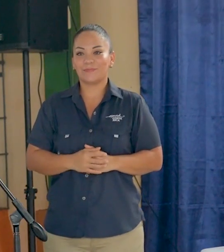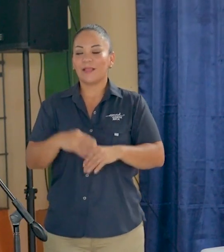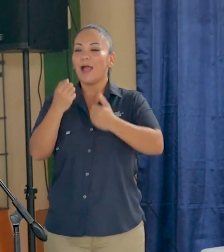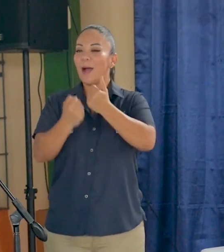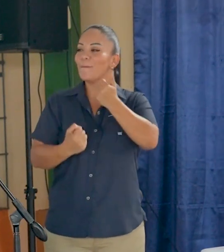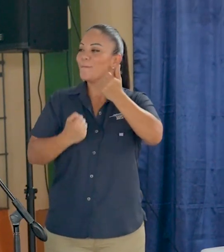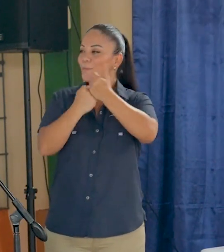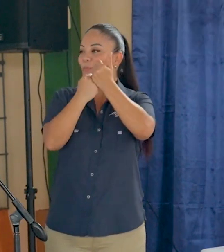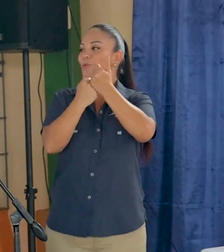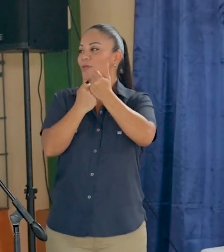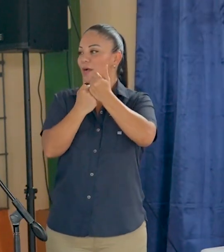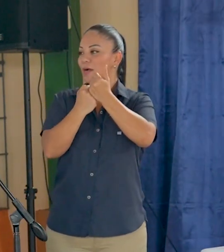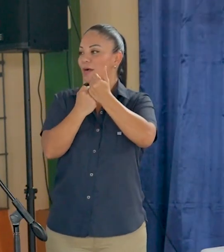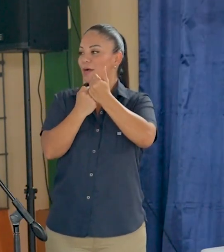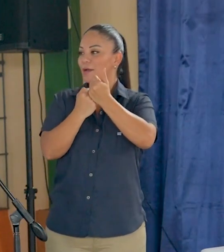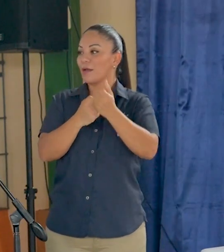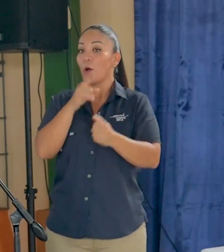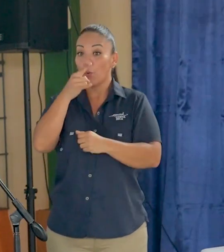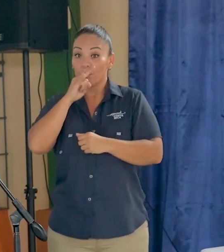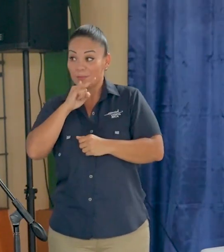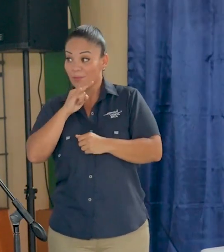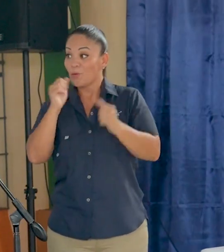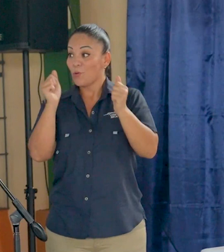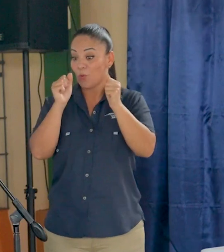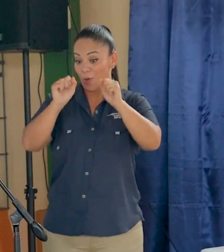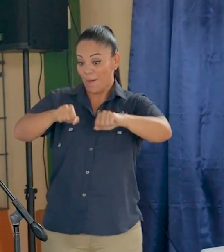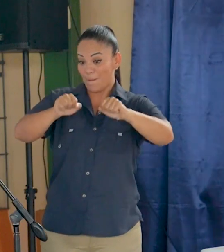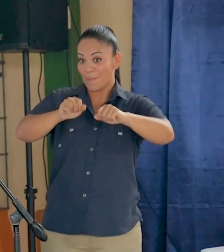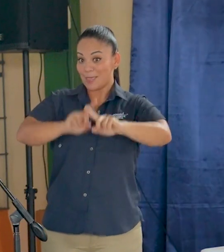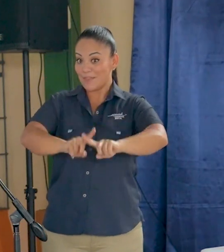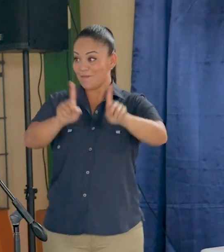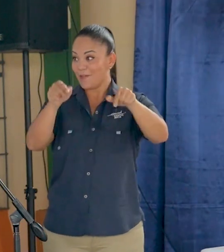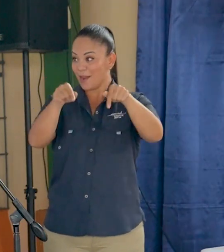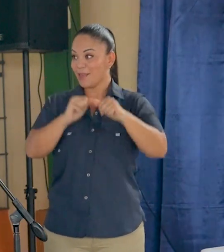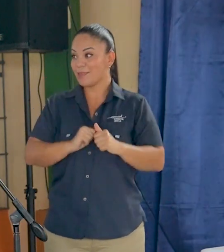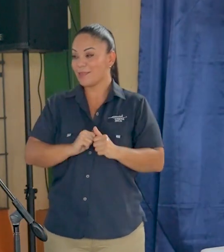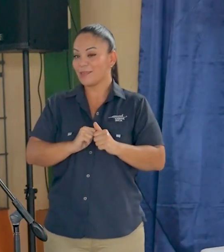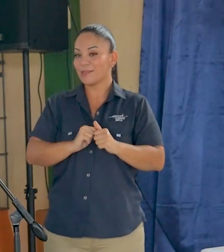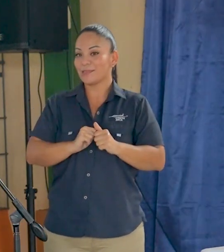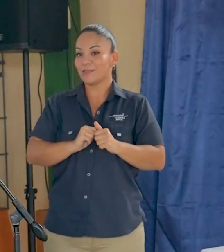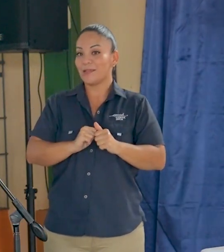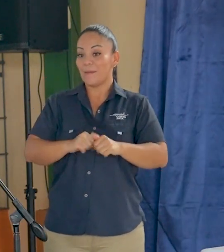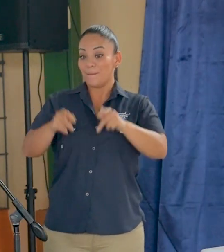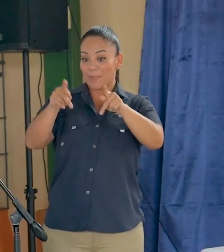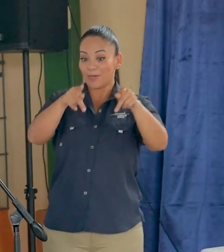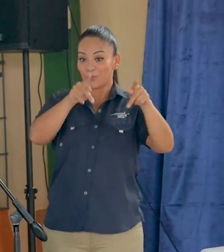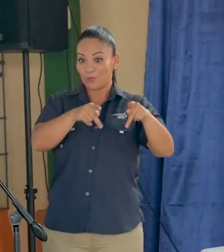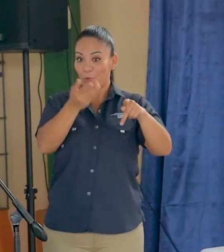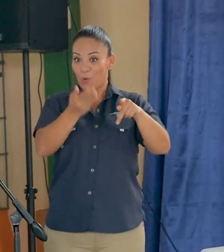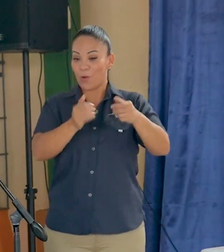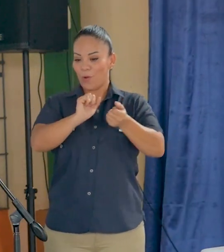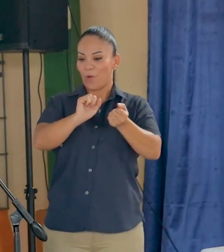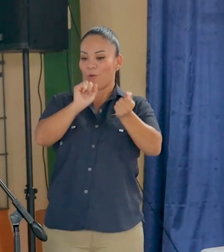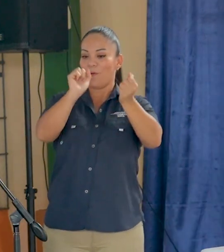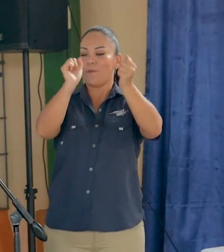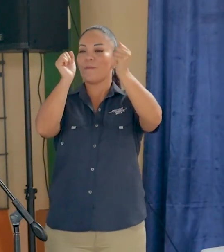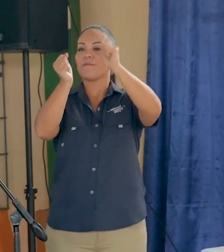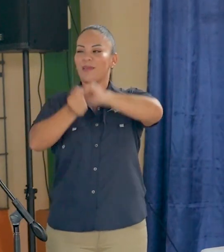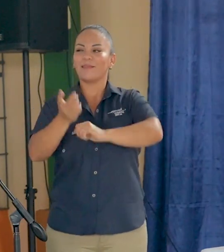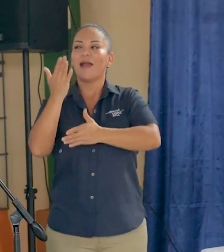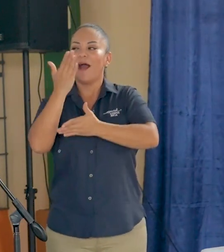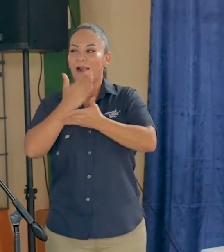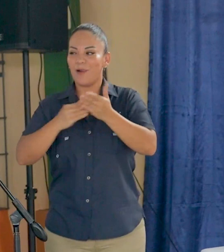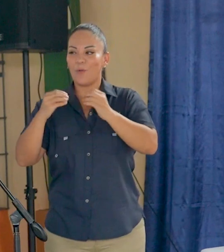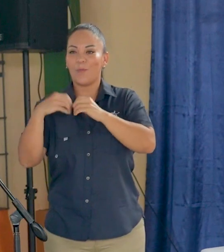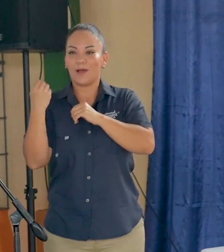a un niño con capacidades diferentes convierte a las personas en algo más que